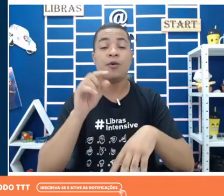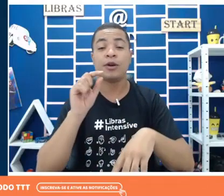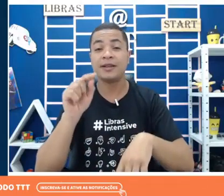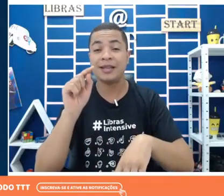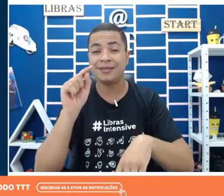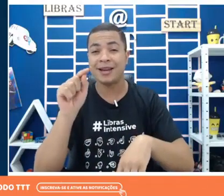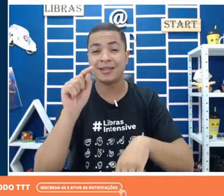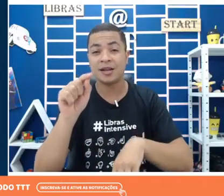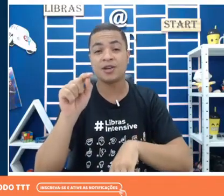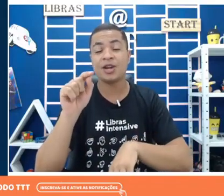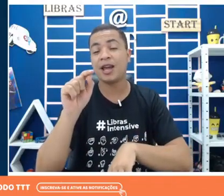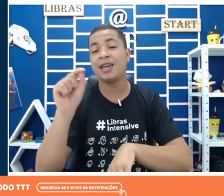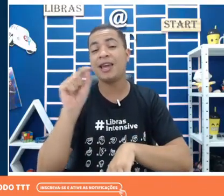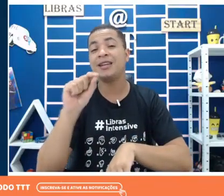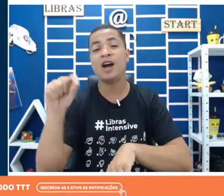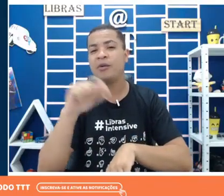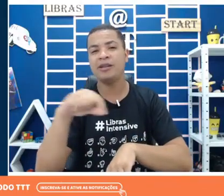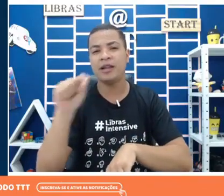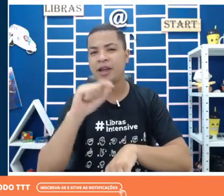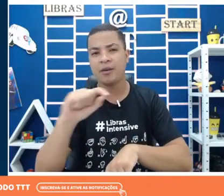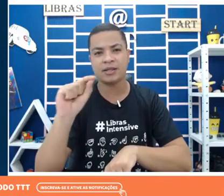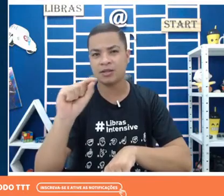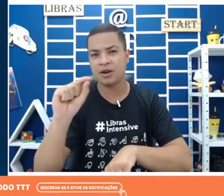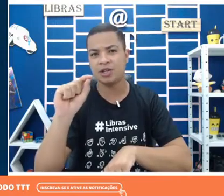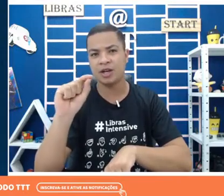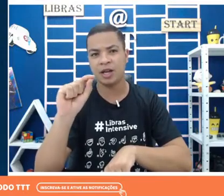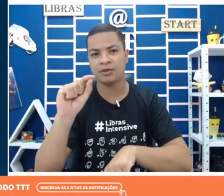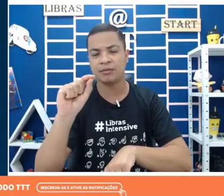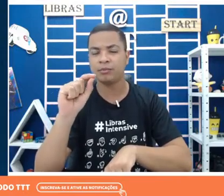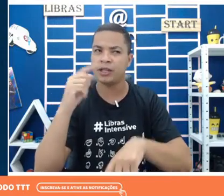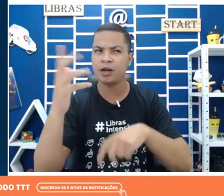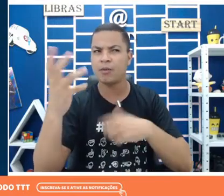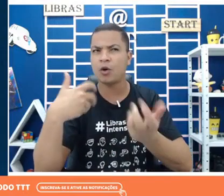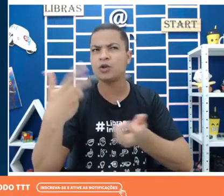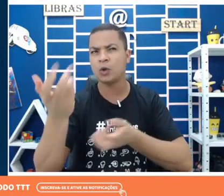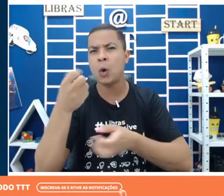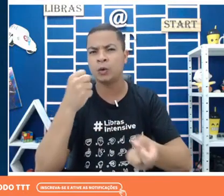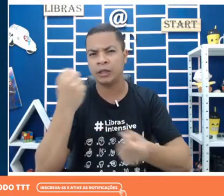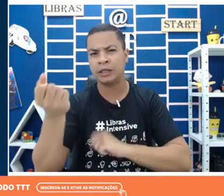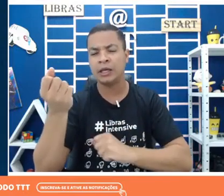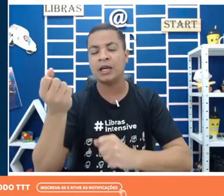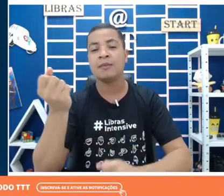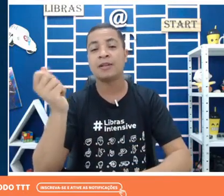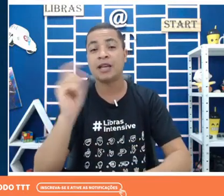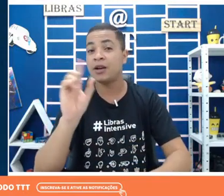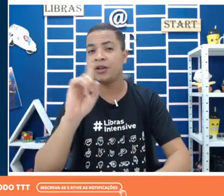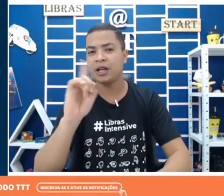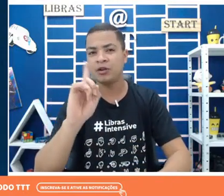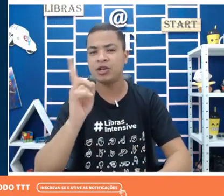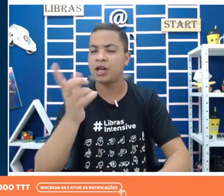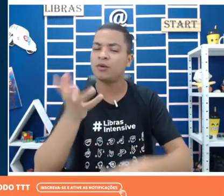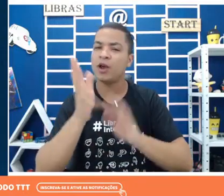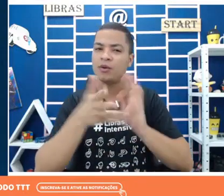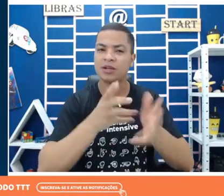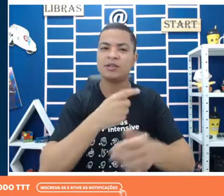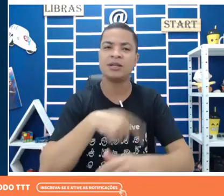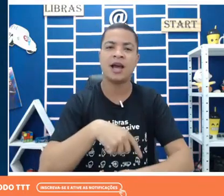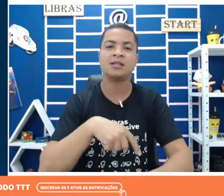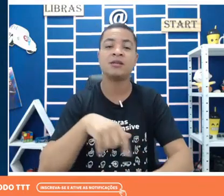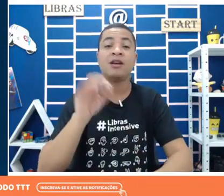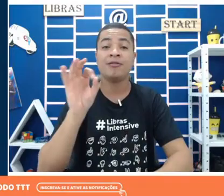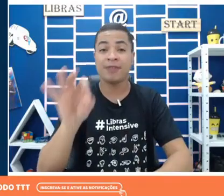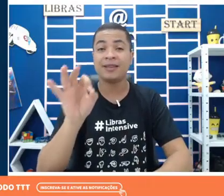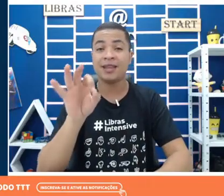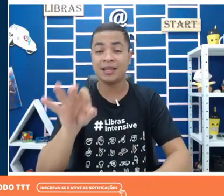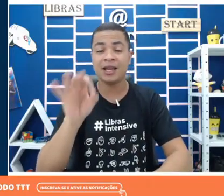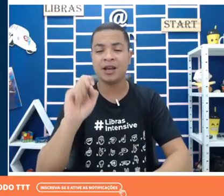classificadores. O que vai ser interessante é que quem não entendeu essa história direito, entendeu uma coisa ou outra, mas quem não entendeu direito eu usando